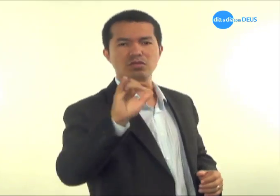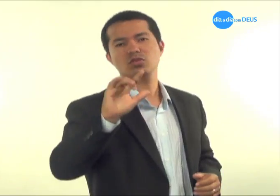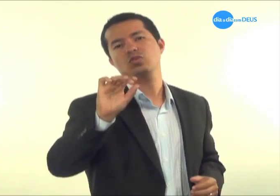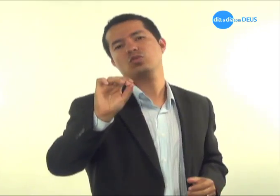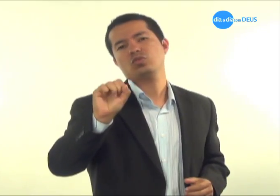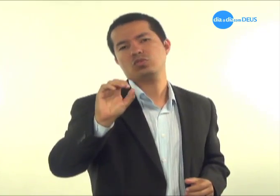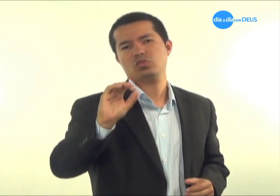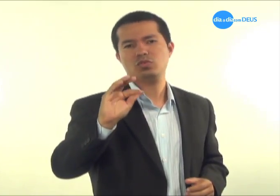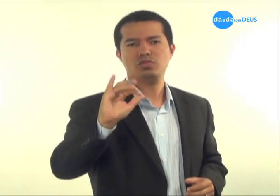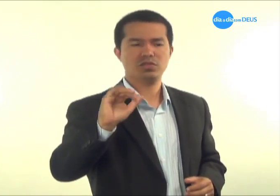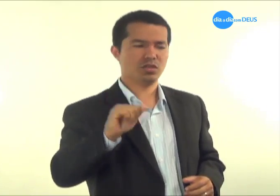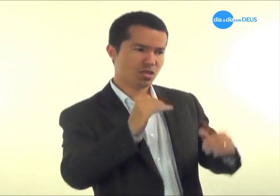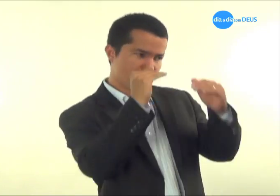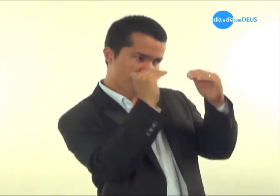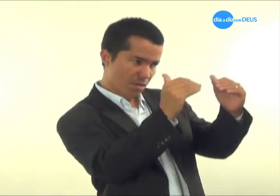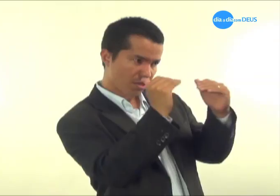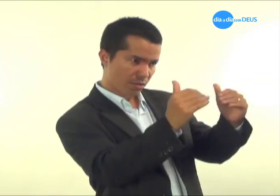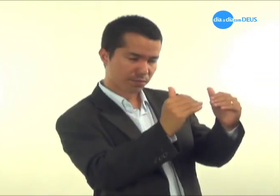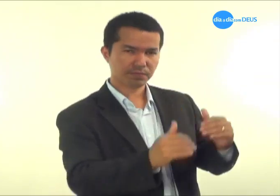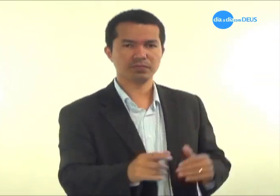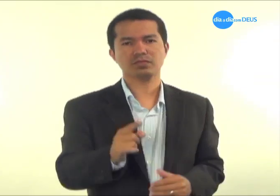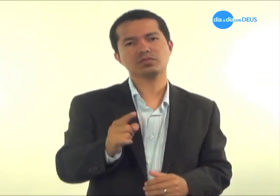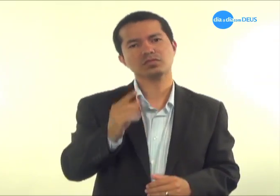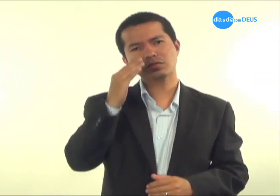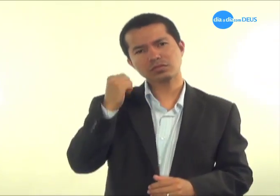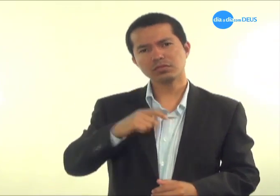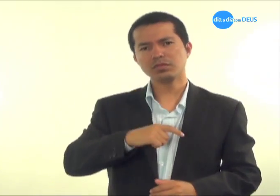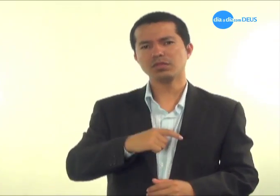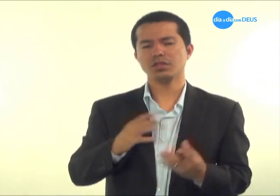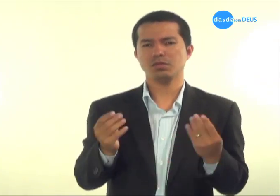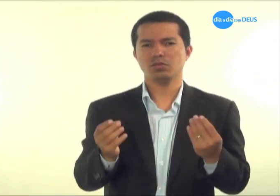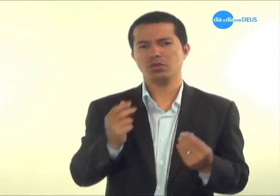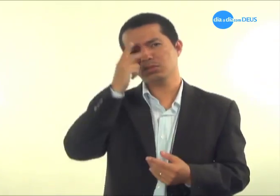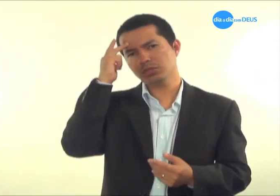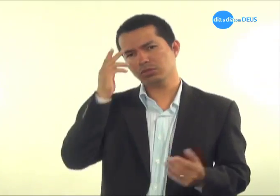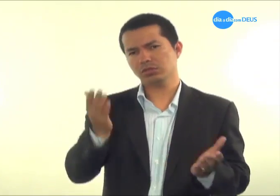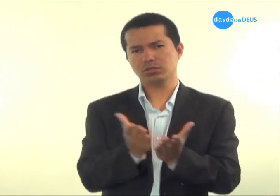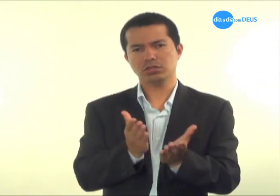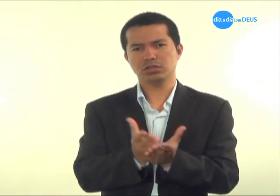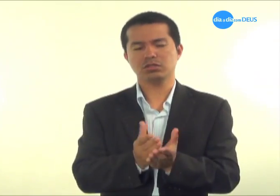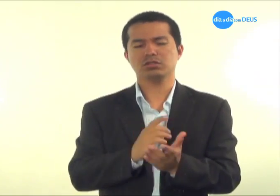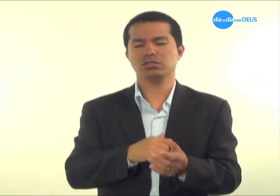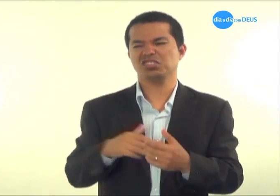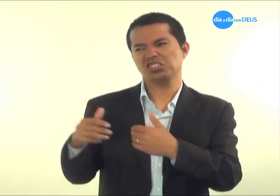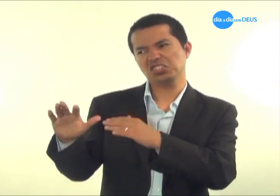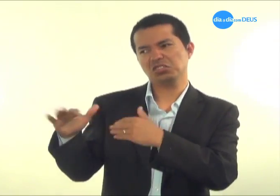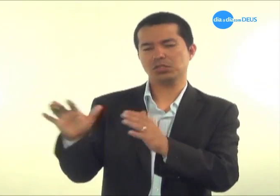Ou pior, tem muito crente trocando Jesus pela mera acomodação.